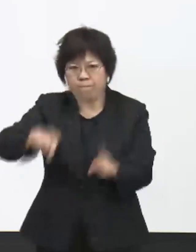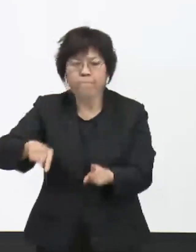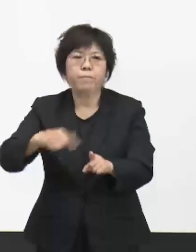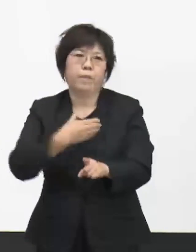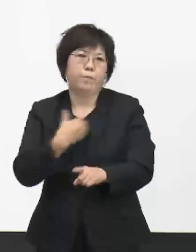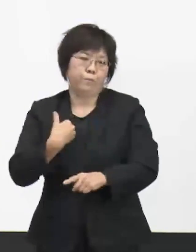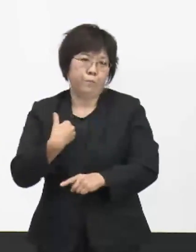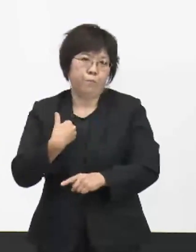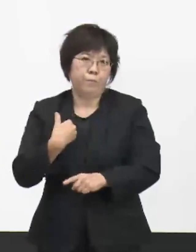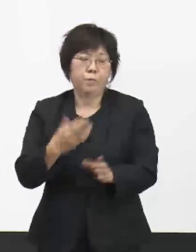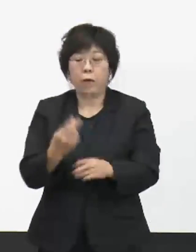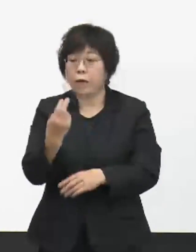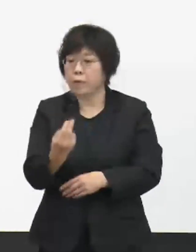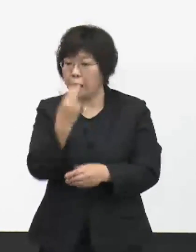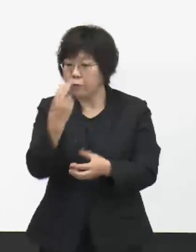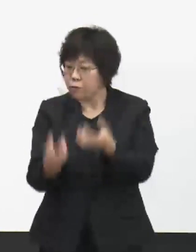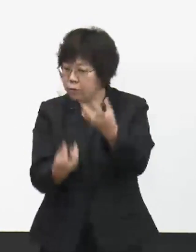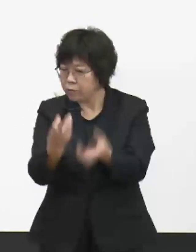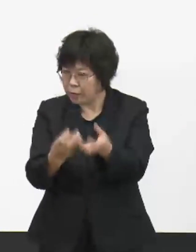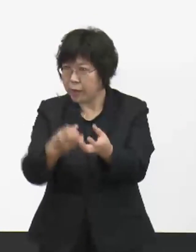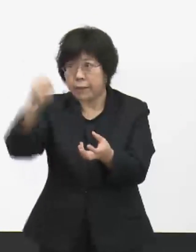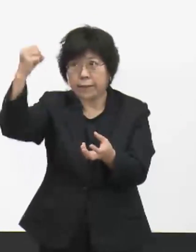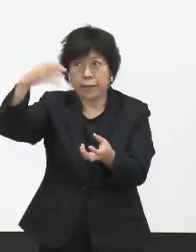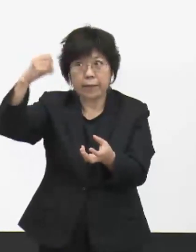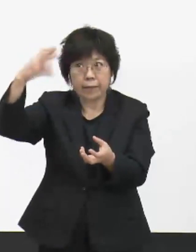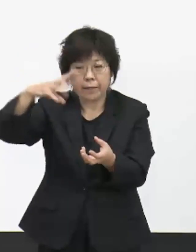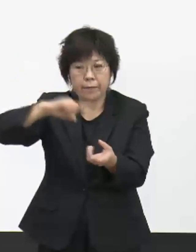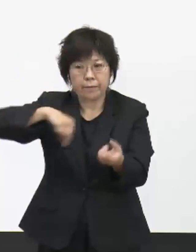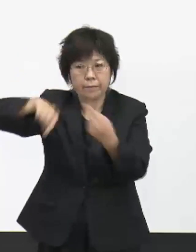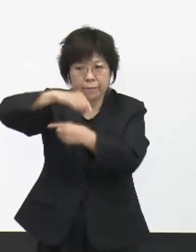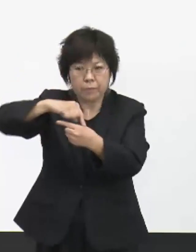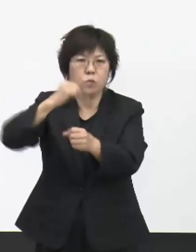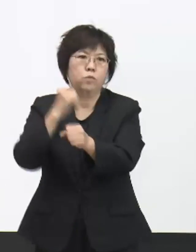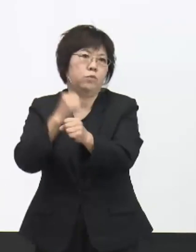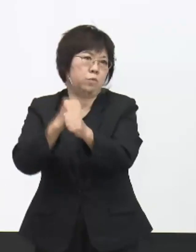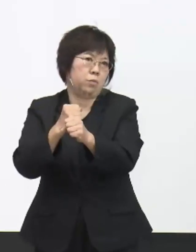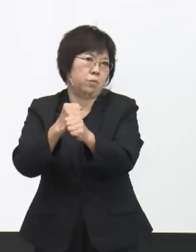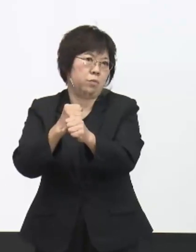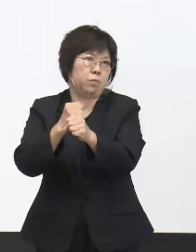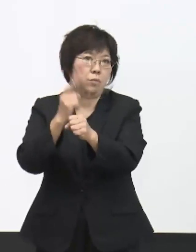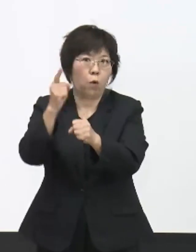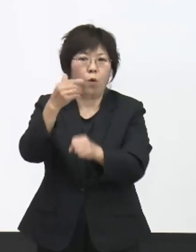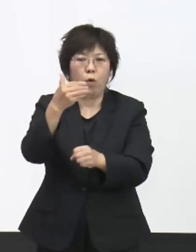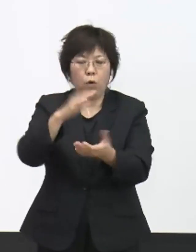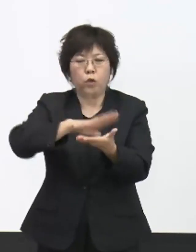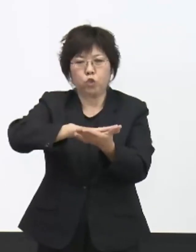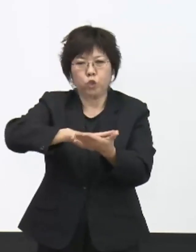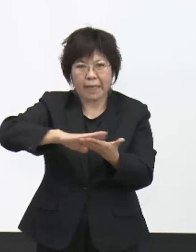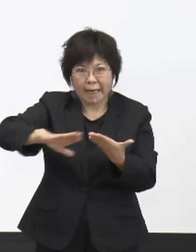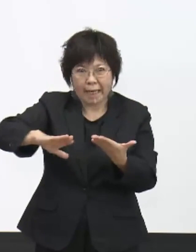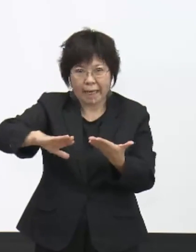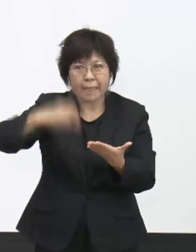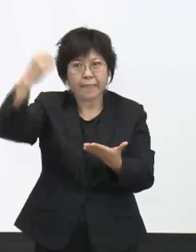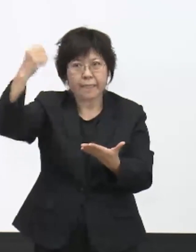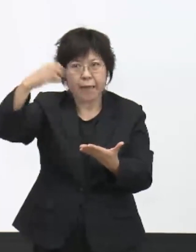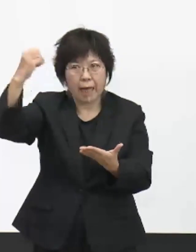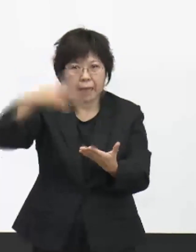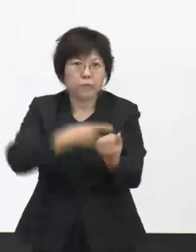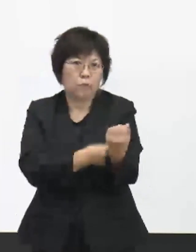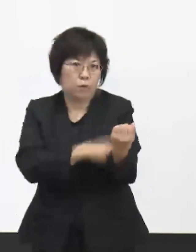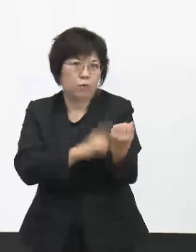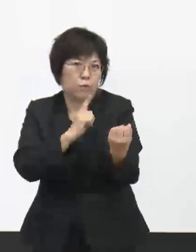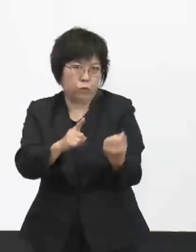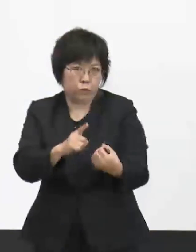またガス発電で得られる電気についてはクリーン電力となります。そのことによ